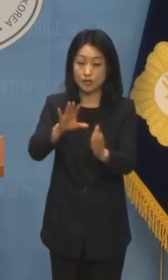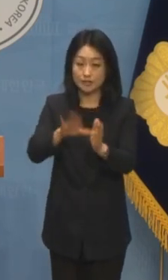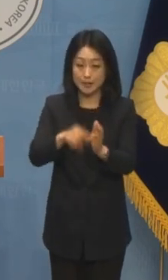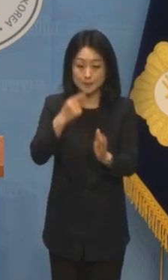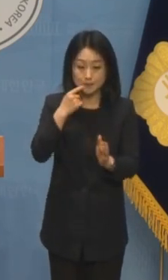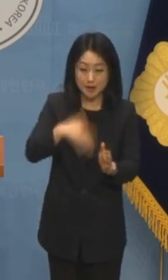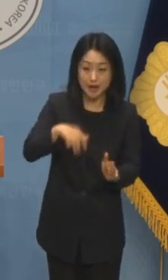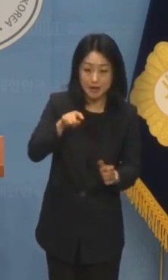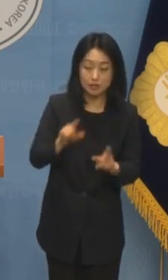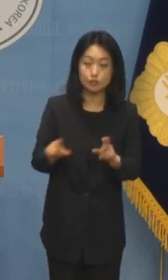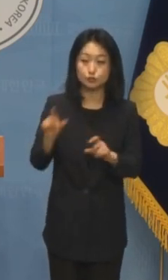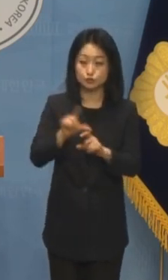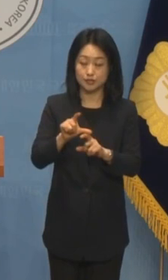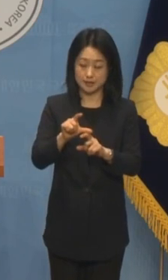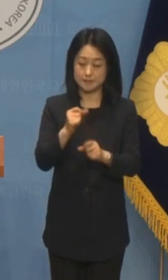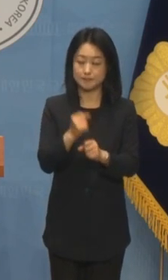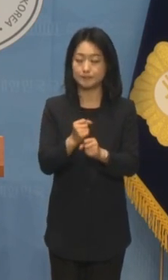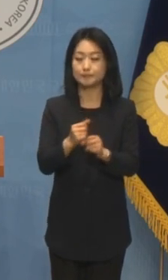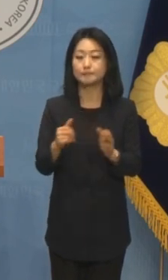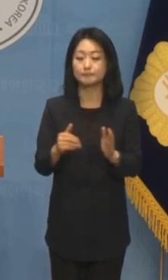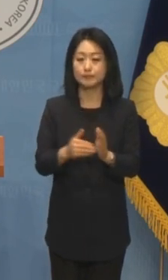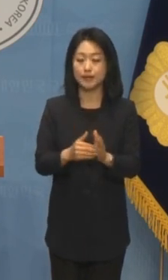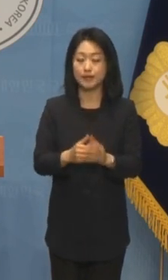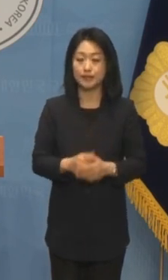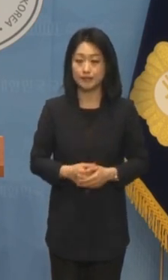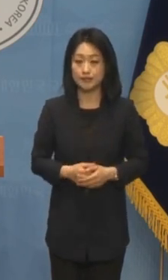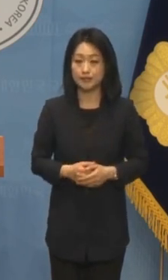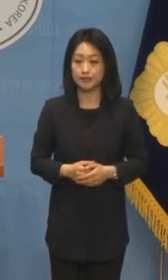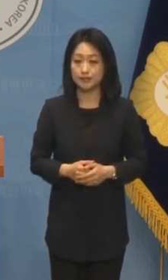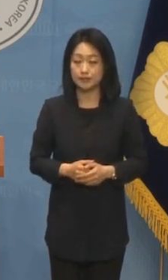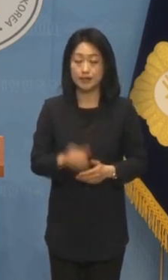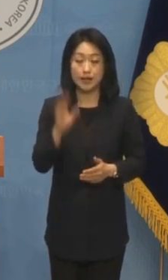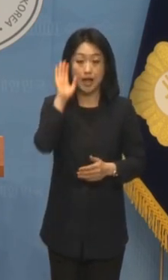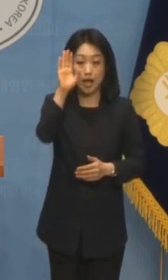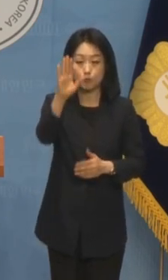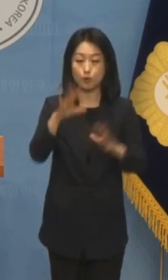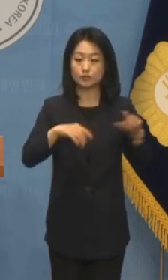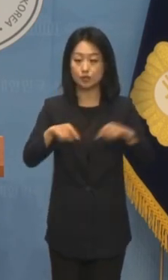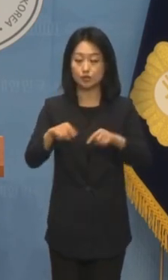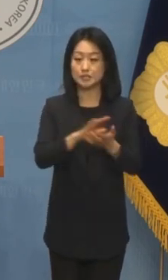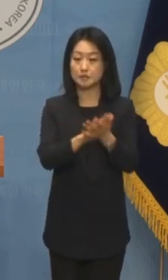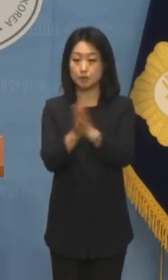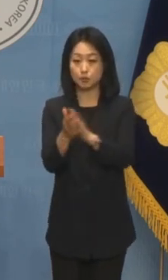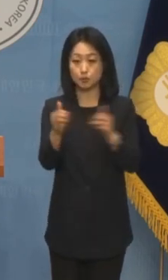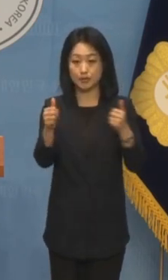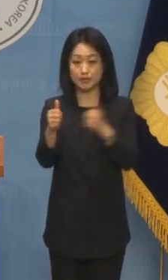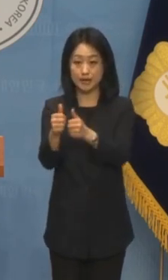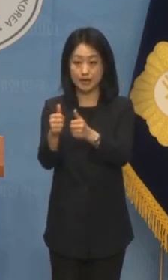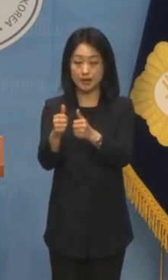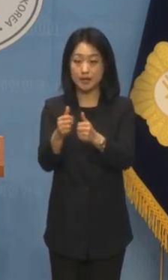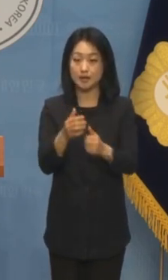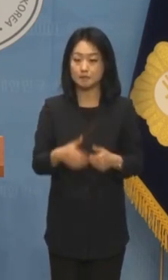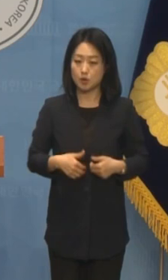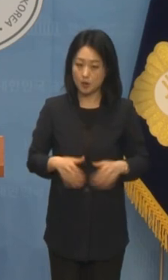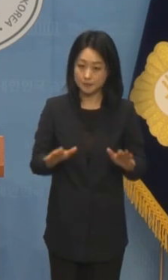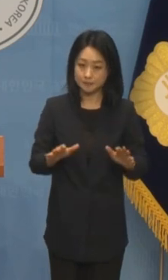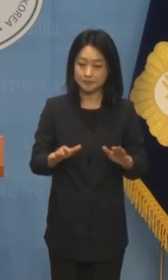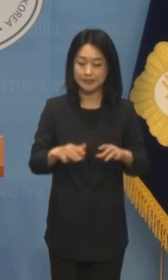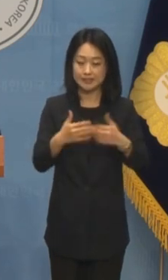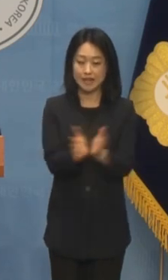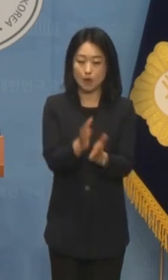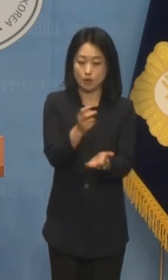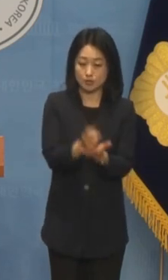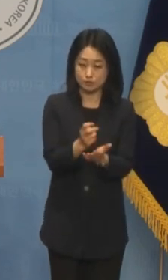규정을 정비했습니다 마지 향후 정치 변동성을 대비하고 불필요한 당원 당교